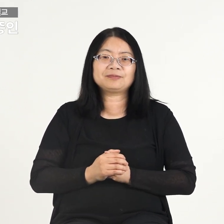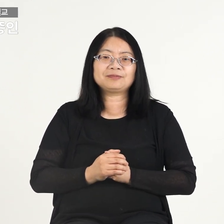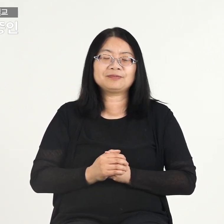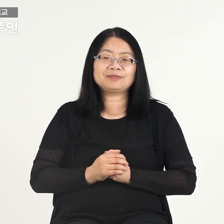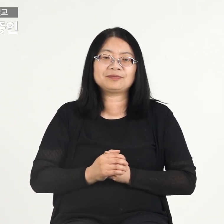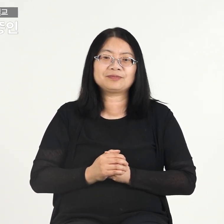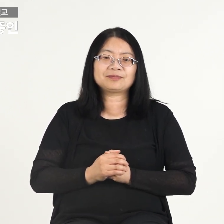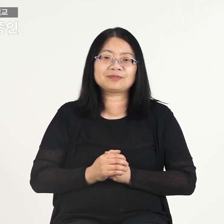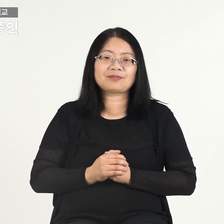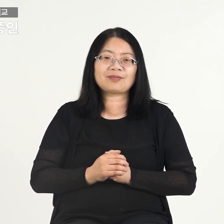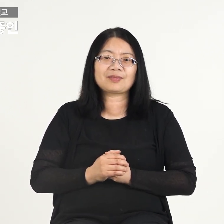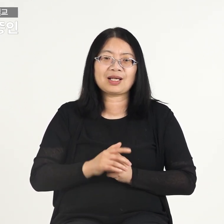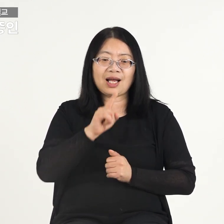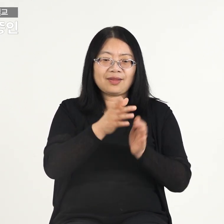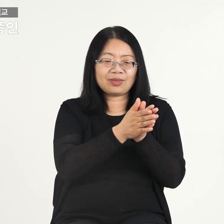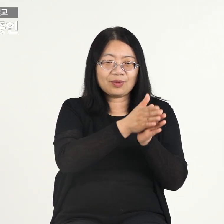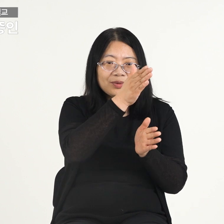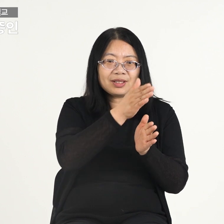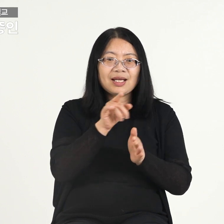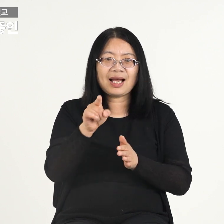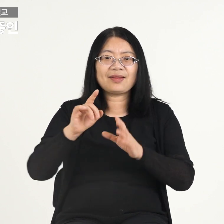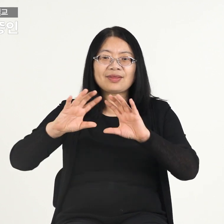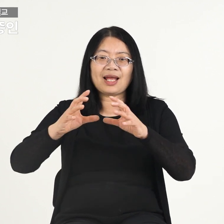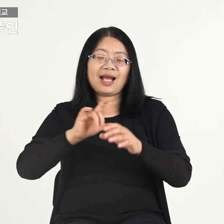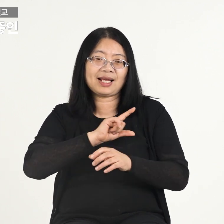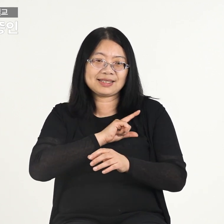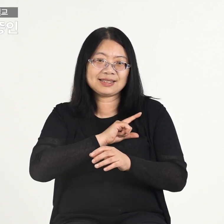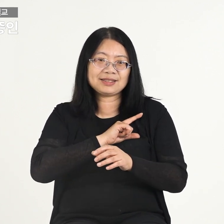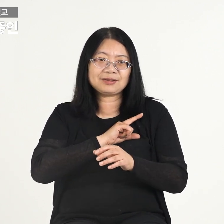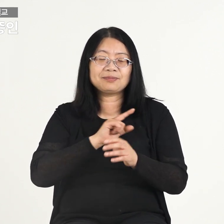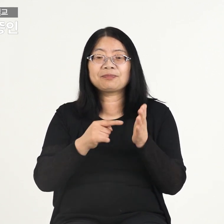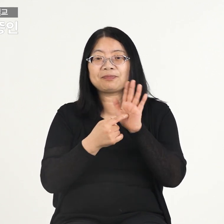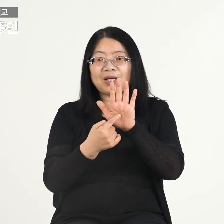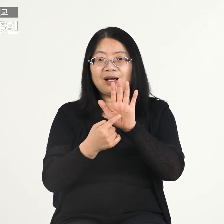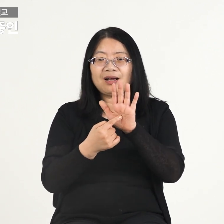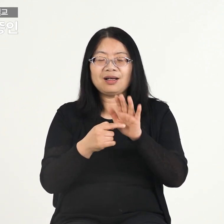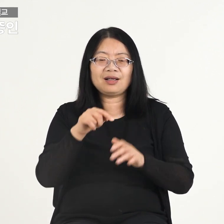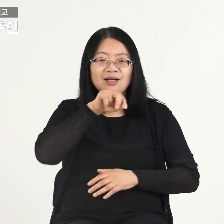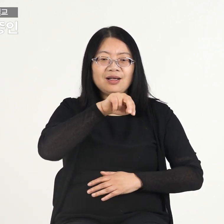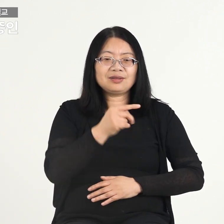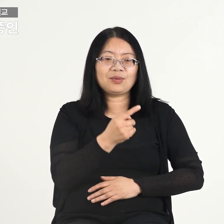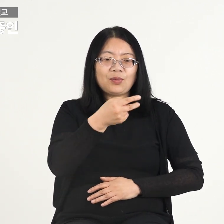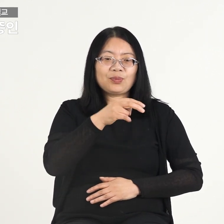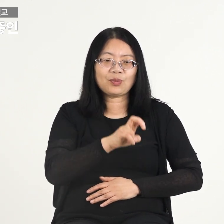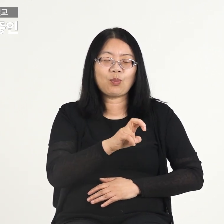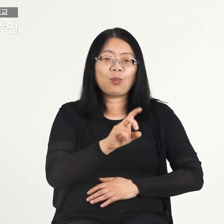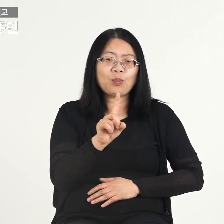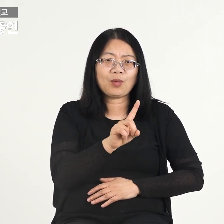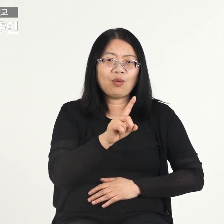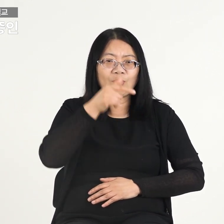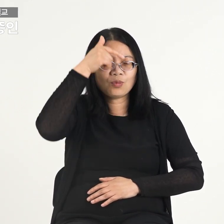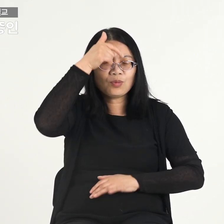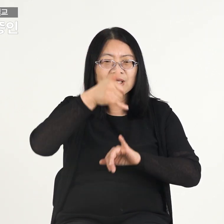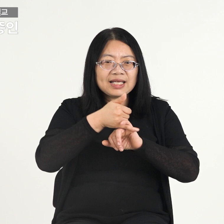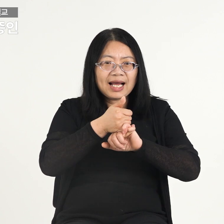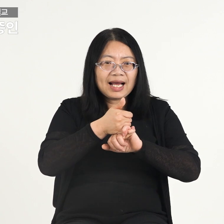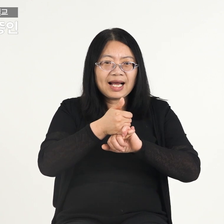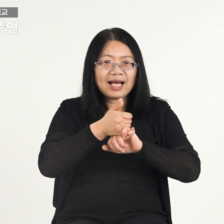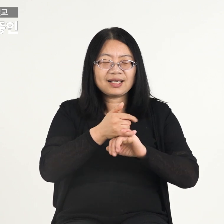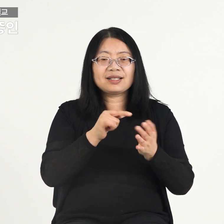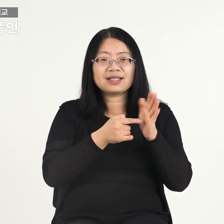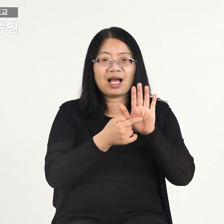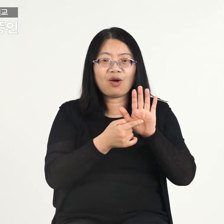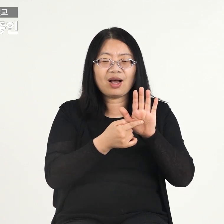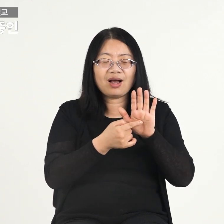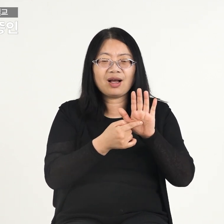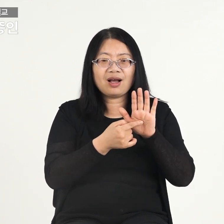여기 한 도시와 한 나라 이름이 등장을 해요. 자, 소돔 하면 구약에서 어떤 도시로 이해하고